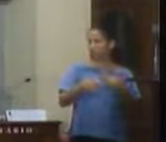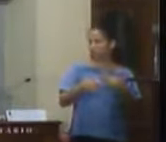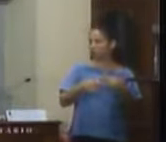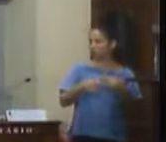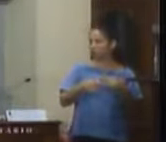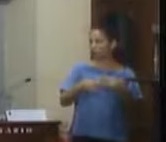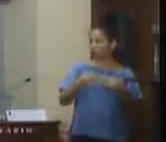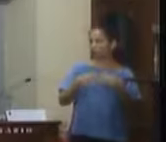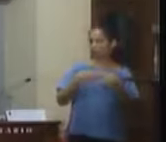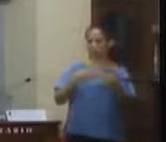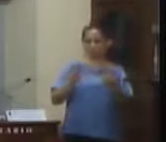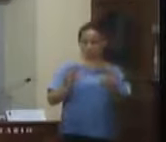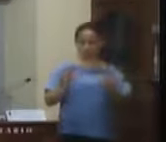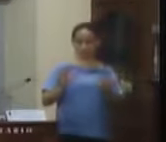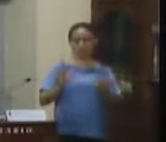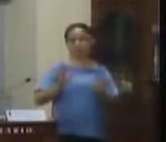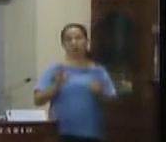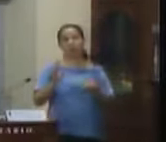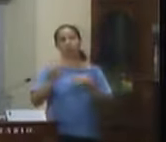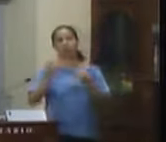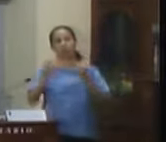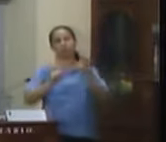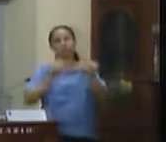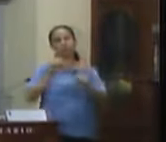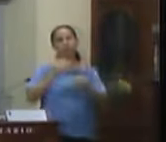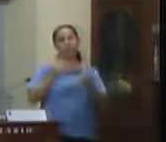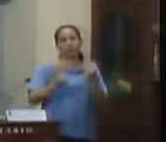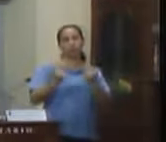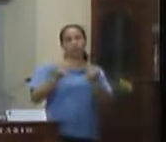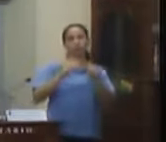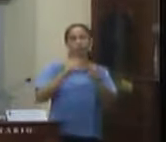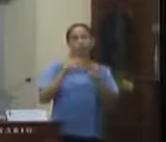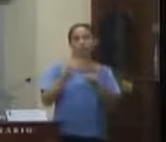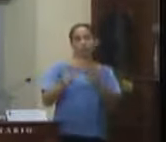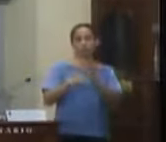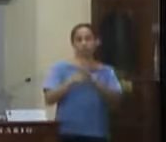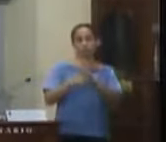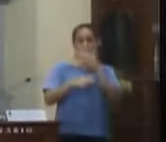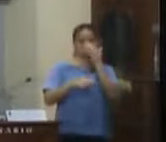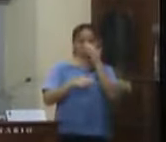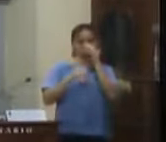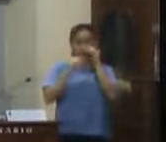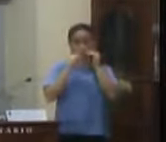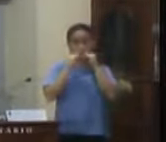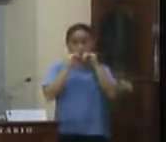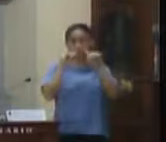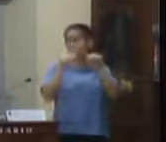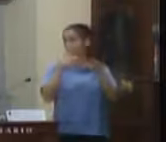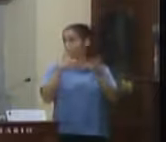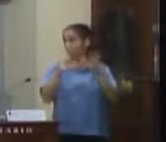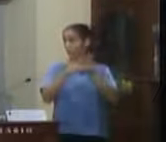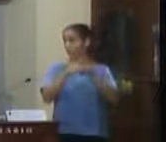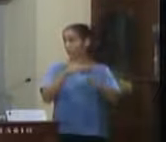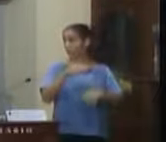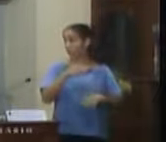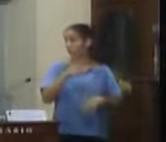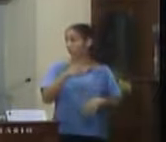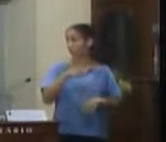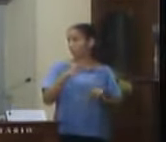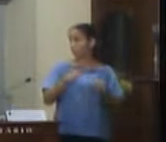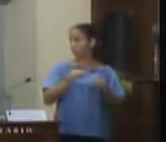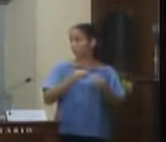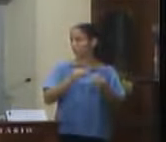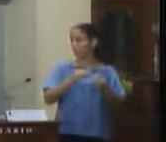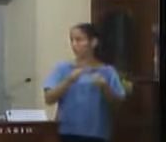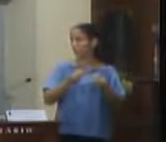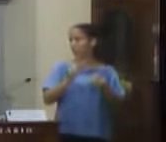de uma maneira assim, muito truculenta. Mas dentro do escopo da lei, notificar o proprietário do veículo, dando um prazo